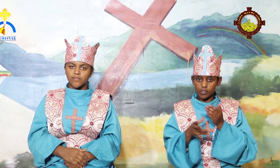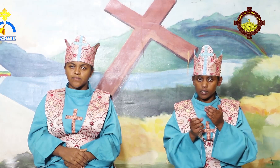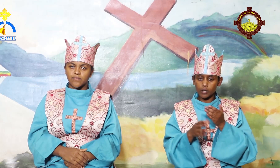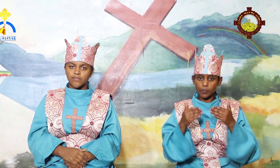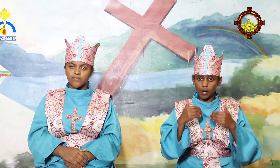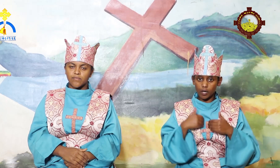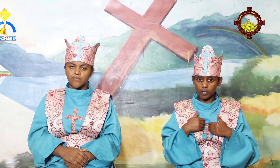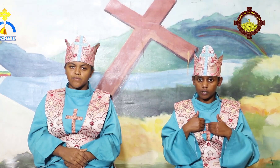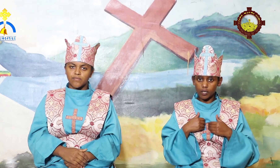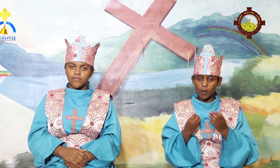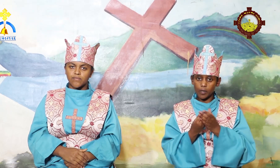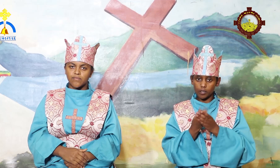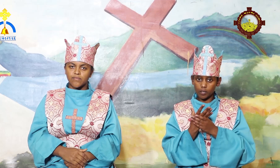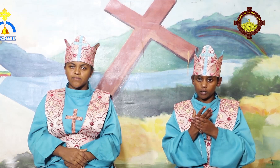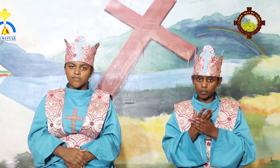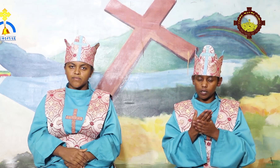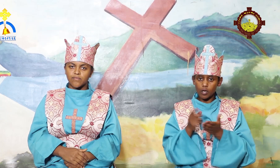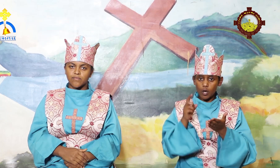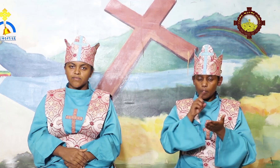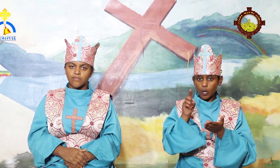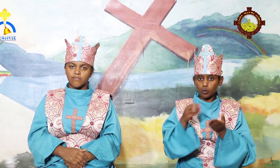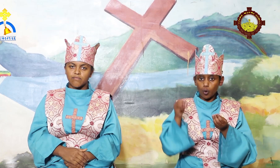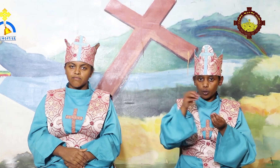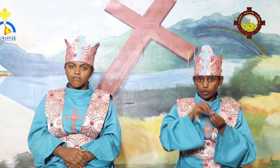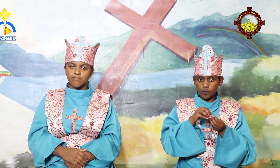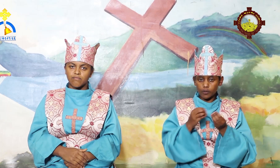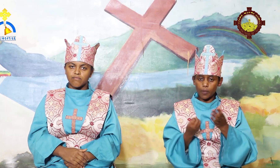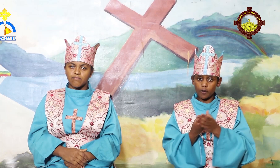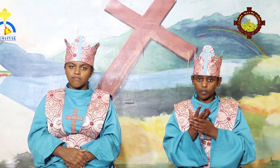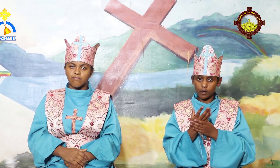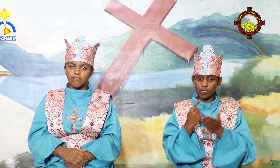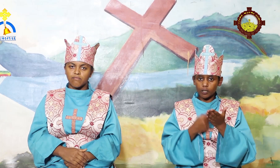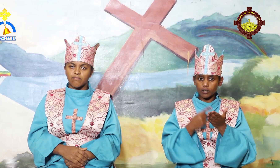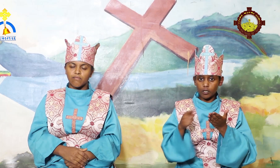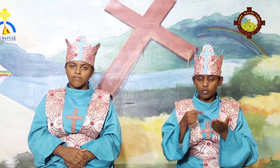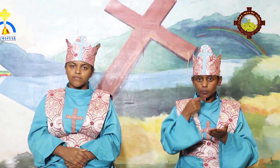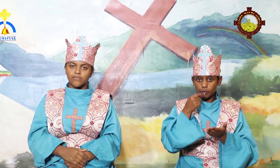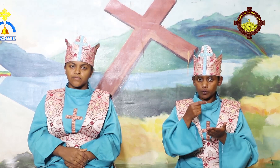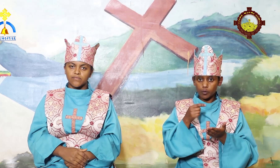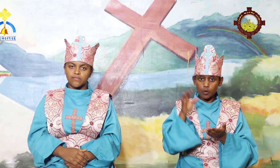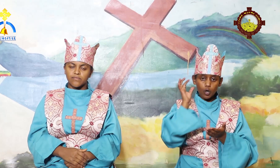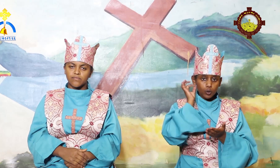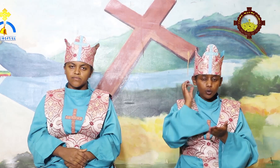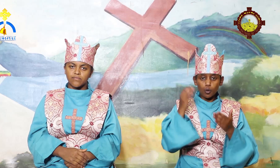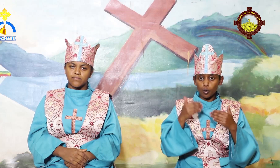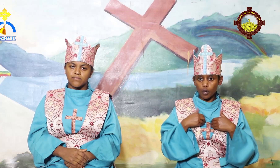ላይ የወደቀ ዘርም አለ። በቀለ 100 እጥፍም አፈራ። ይህንንም